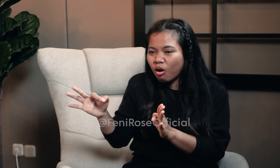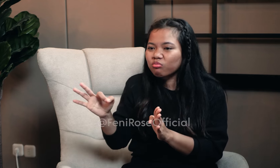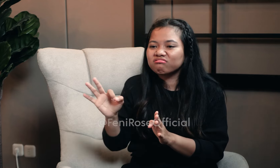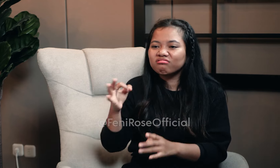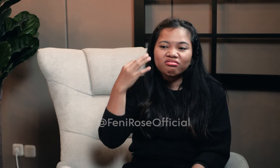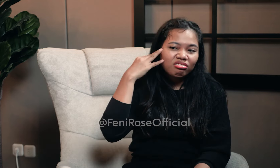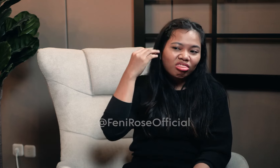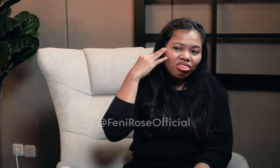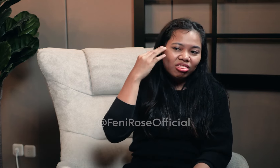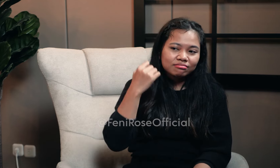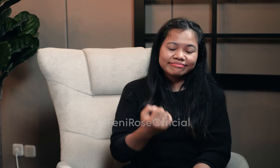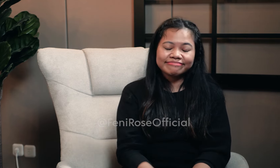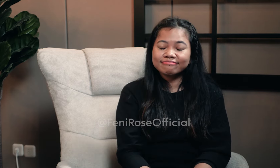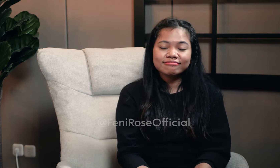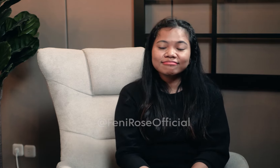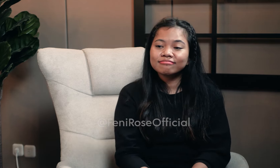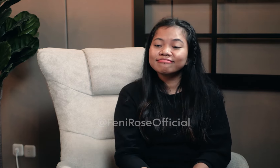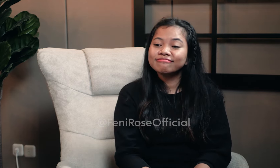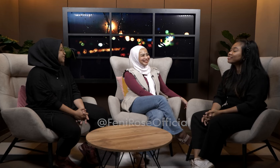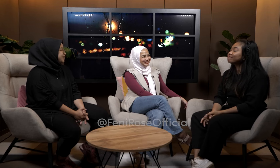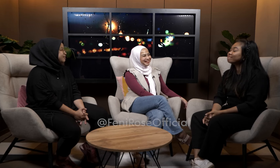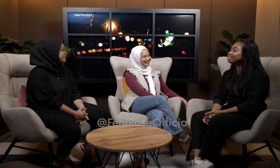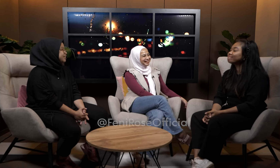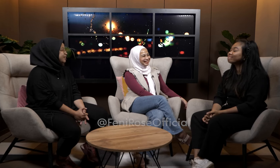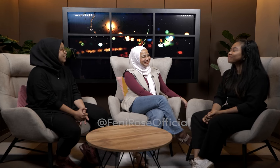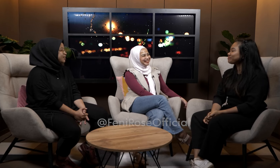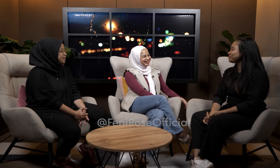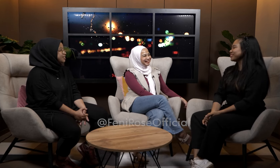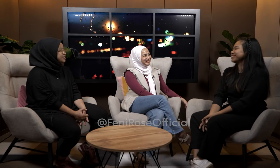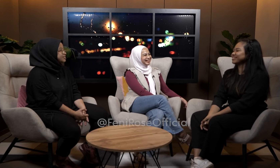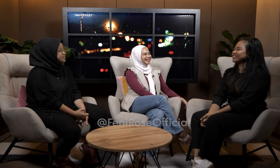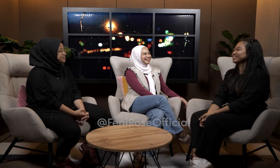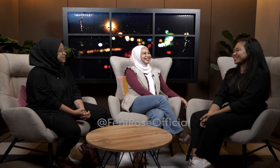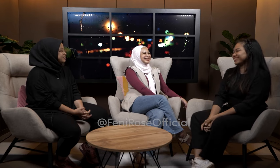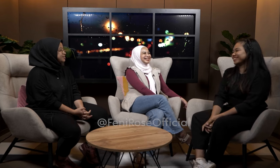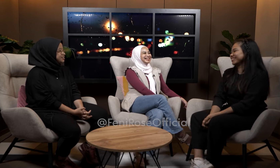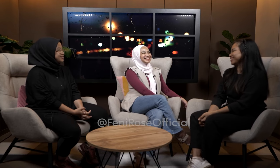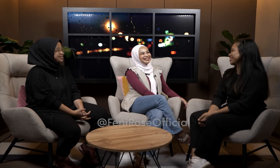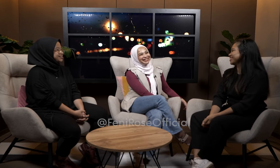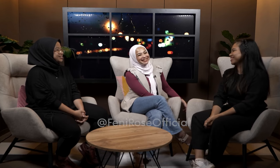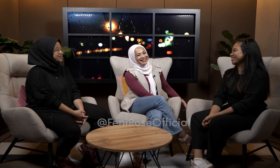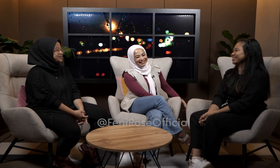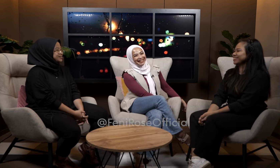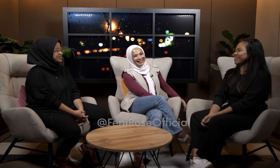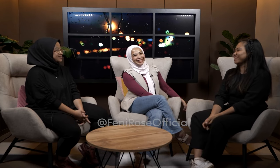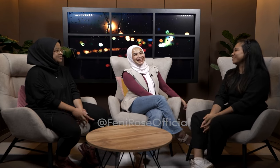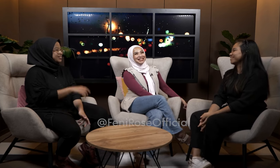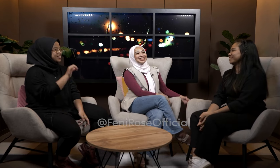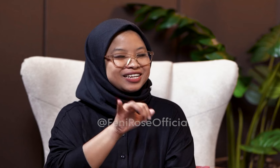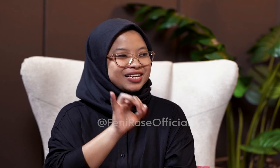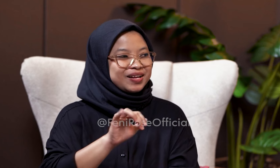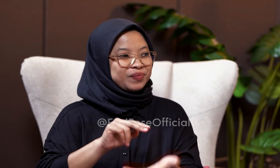lagu baru-baru saya kan udah tuh lima heak bisa dengar Iya iya ya Jadi kalau misalnya